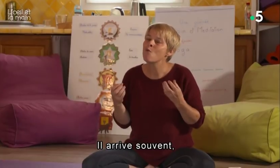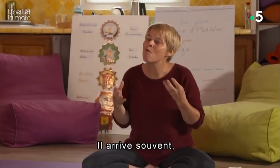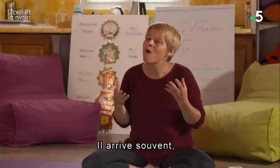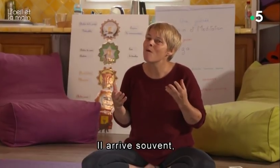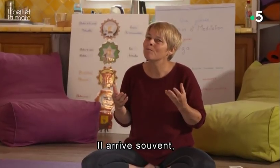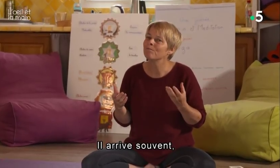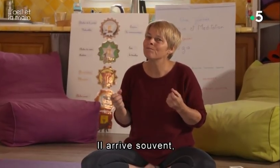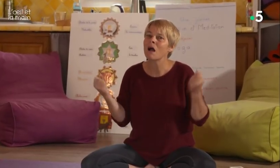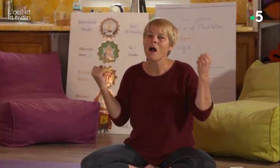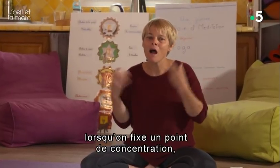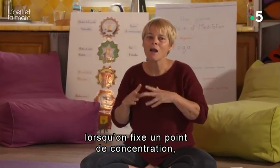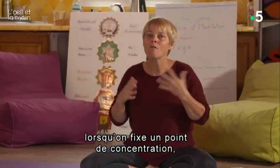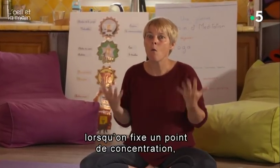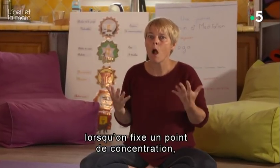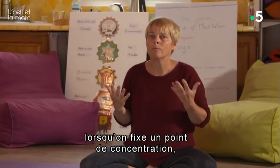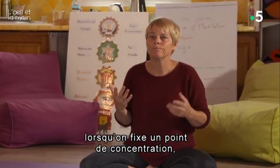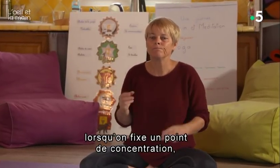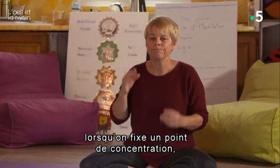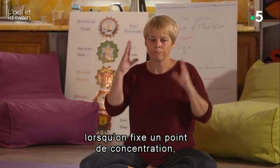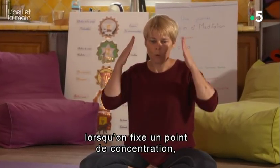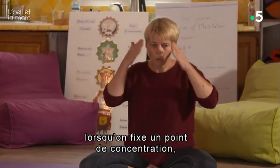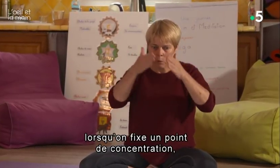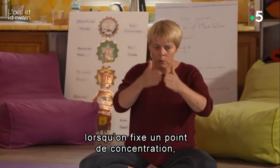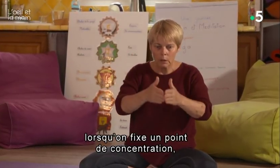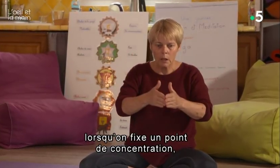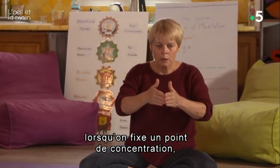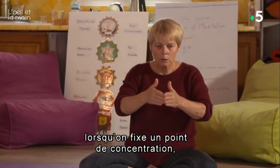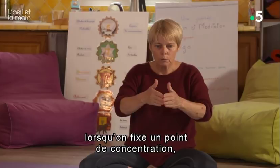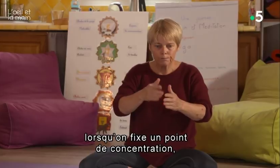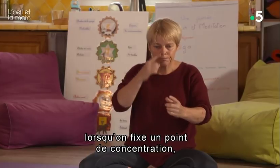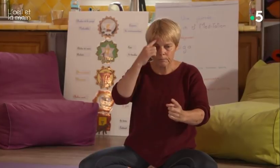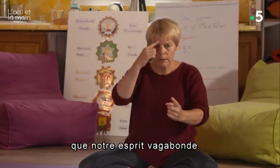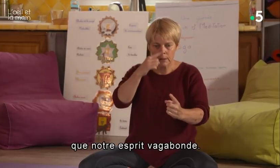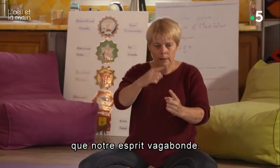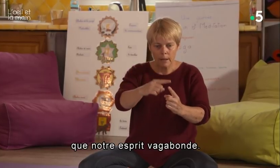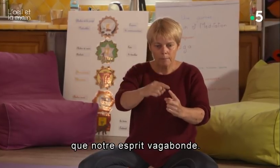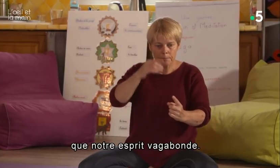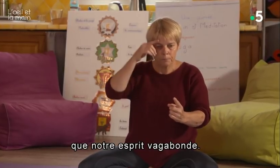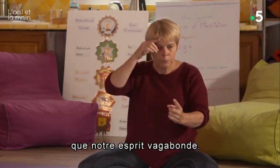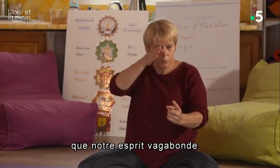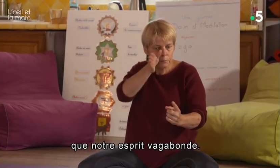Il arrive souvent, lorsqu'on fixe un point de concentration, que notre esprit